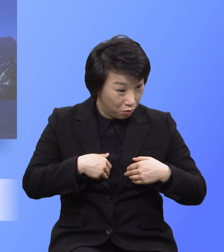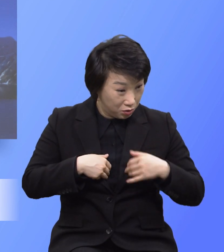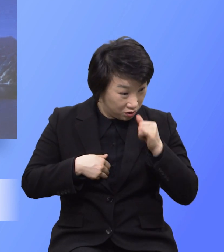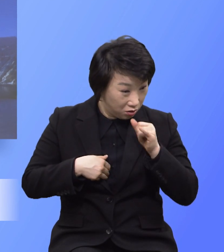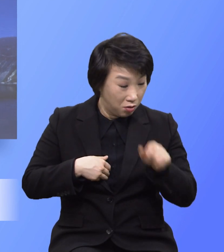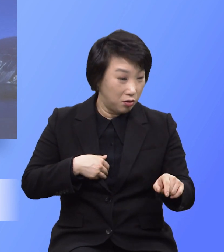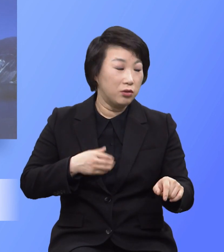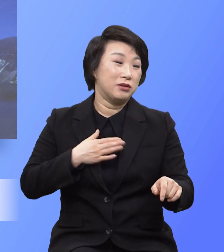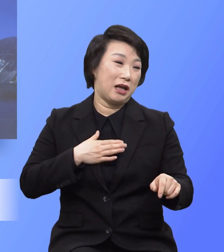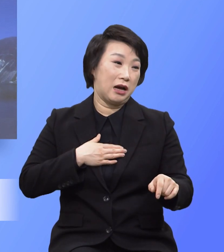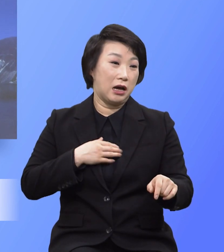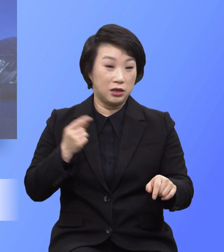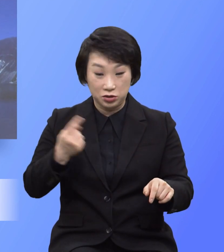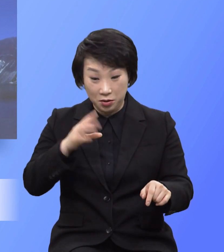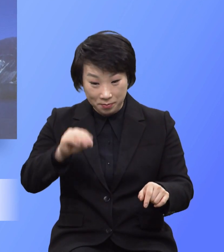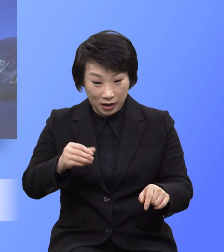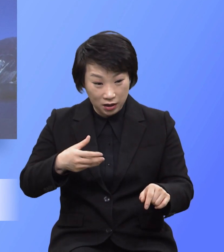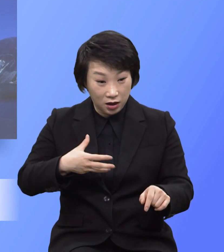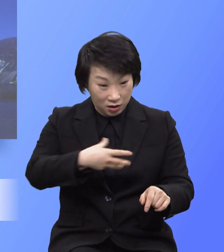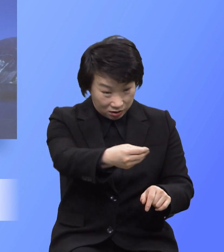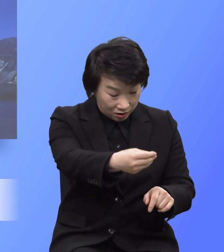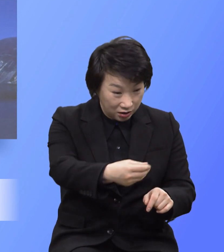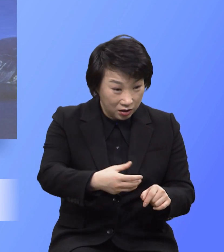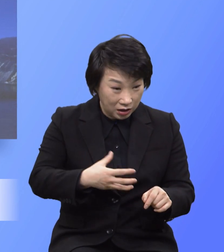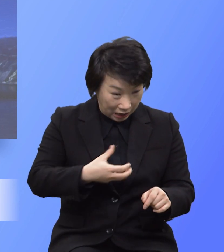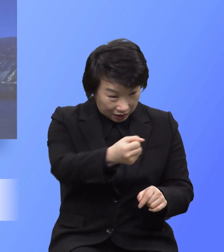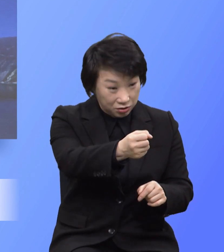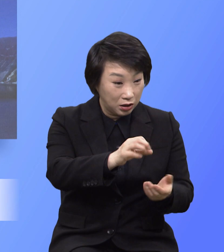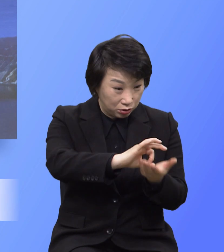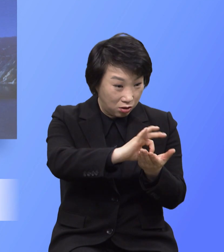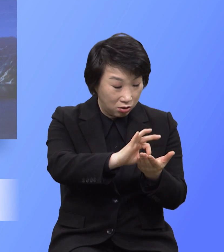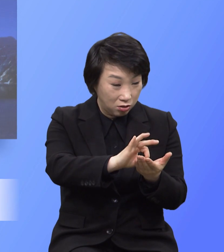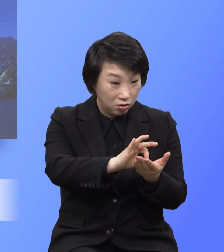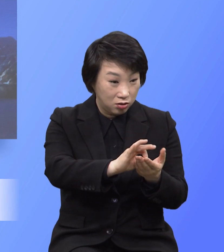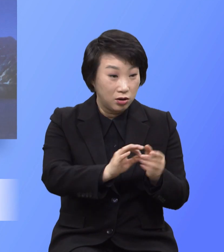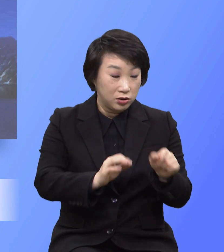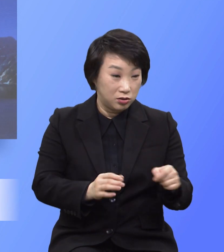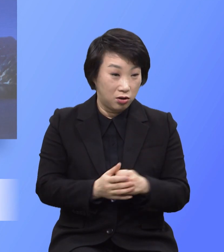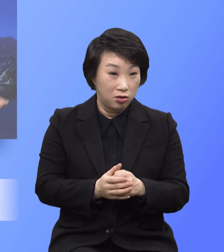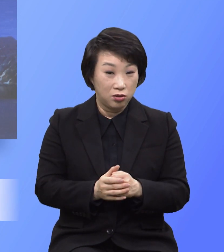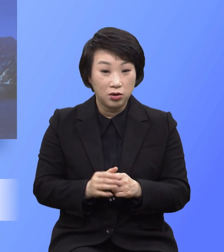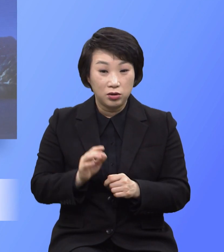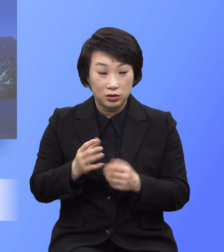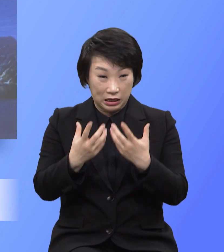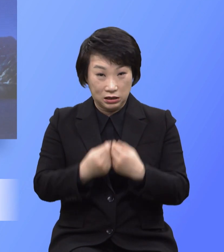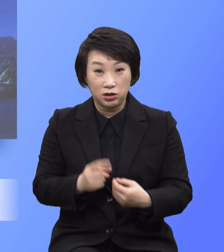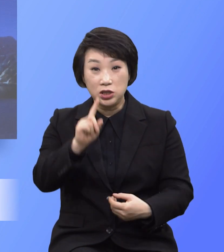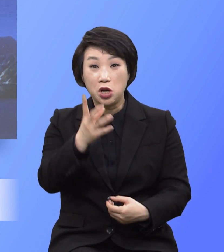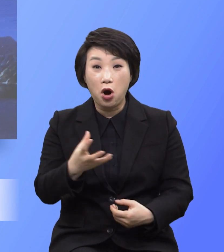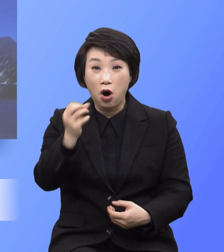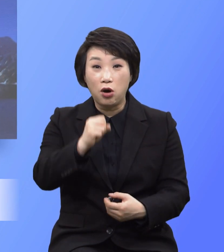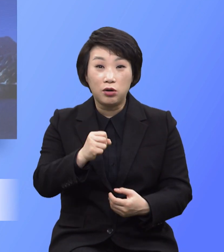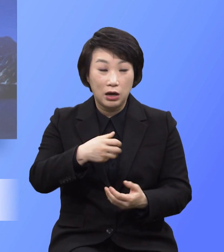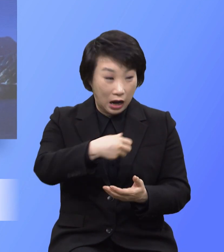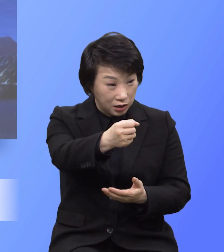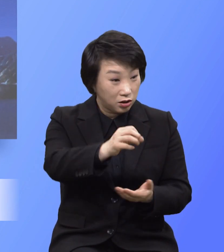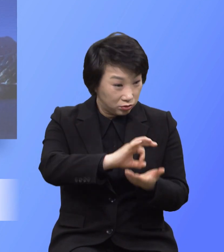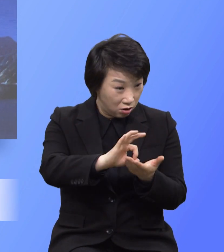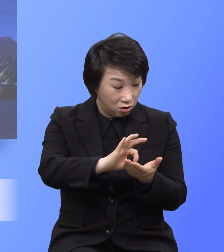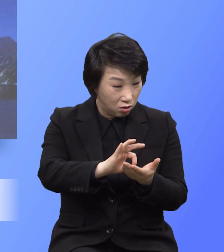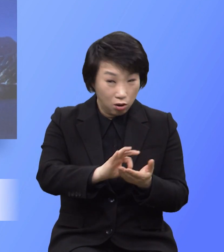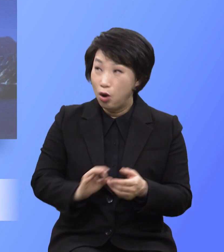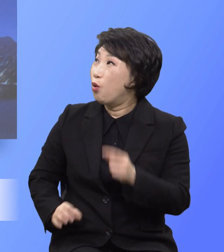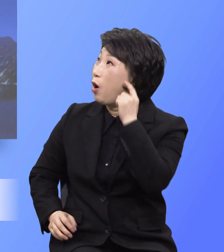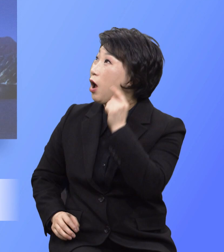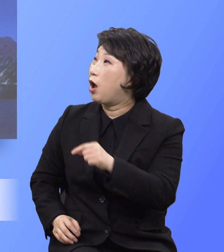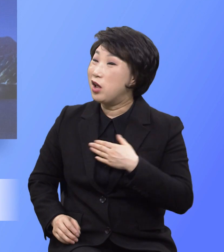같은데 그저 이거 1,000만 원이었어. 이건 1억이었어. 이게 무슨 돈이냐? 내가